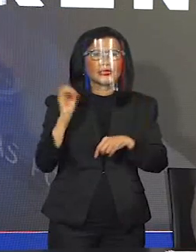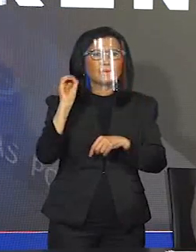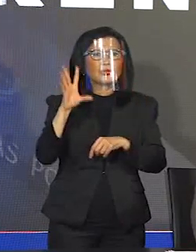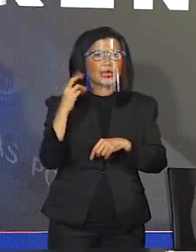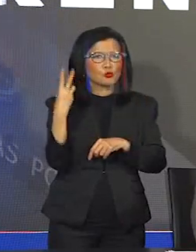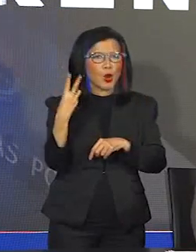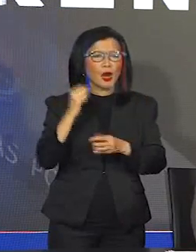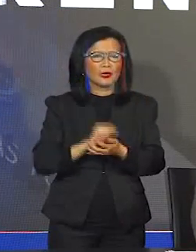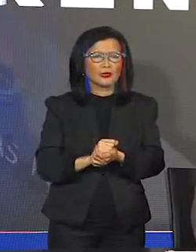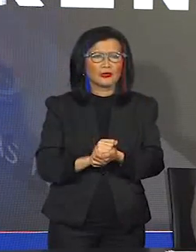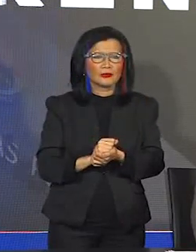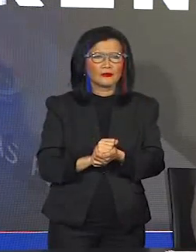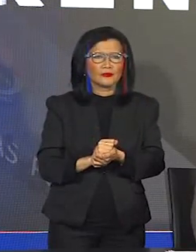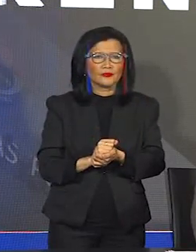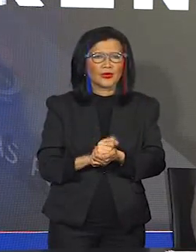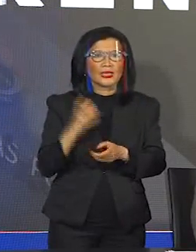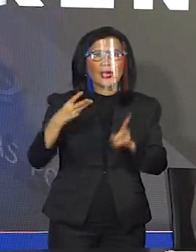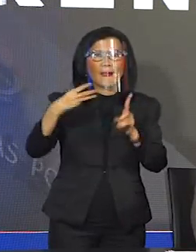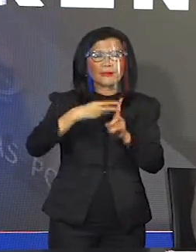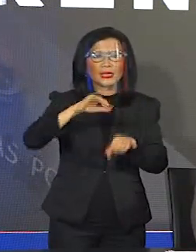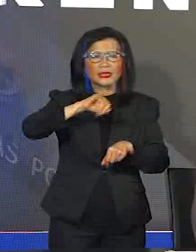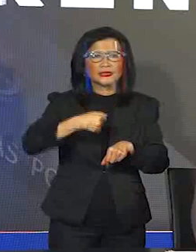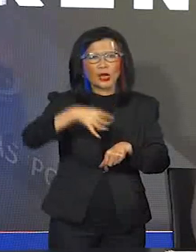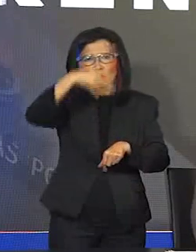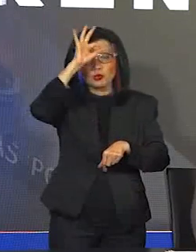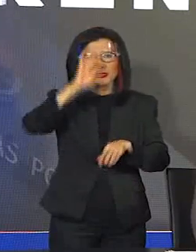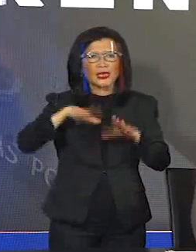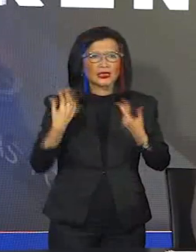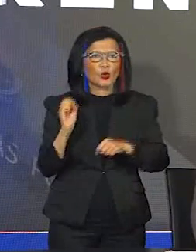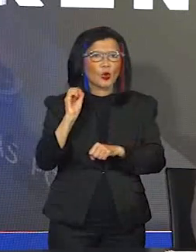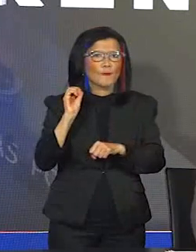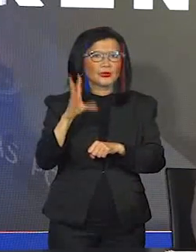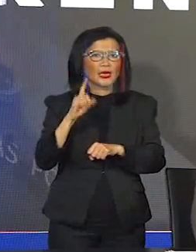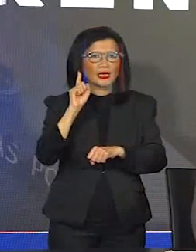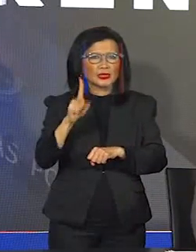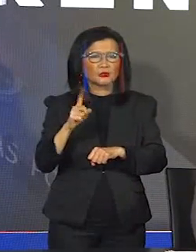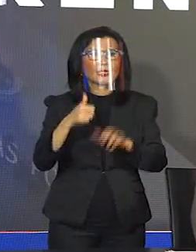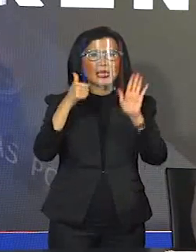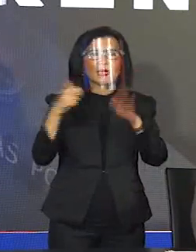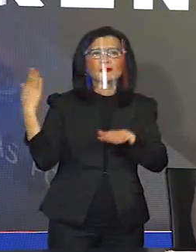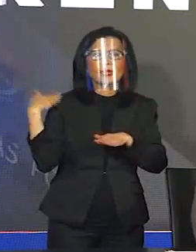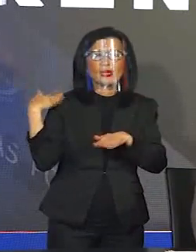2, dan Brigadir Jenderal Polisi atau bintang 1 ada 6 jabatan.